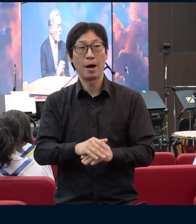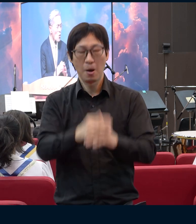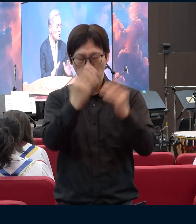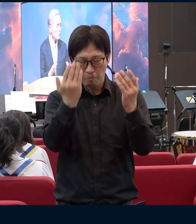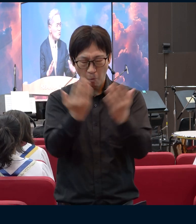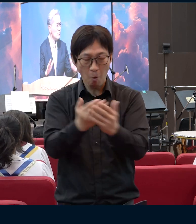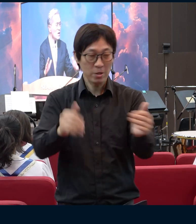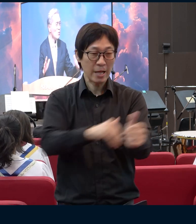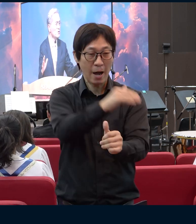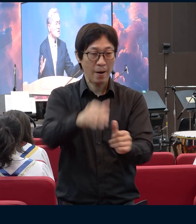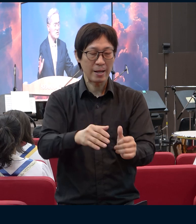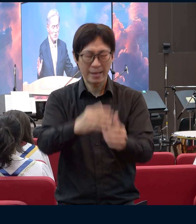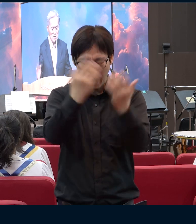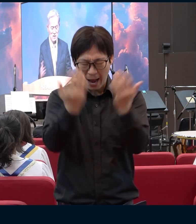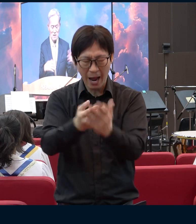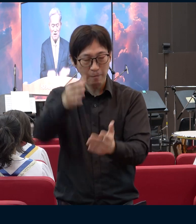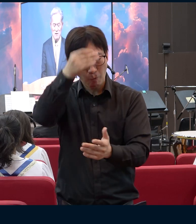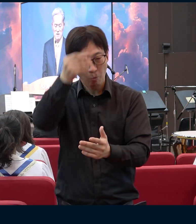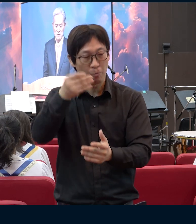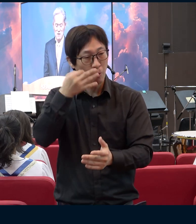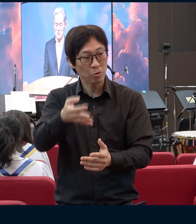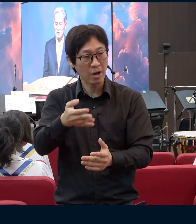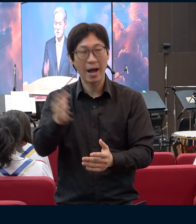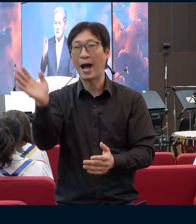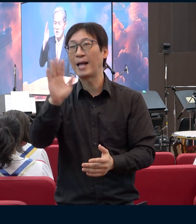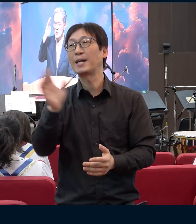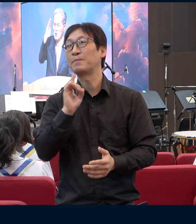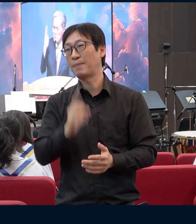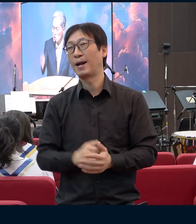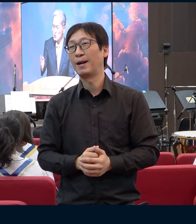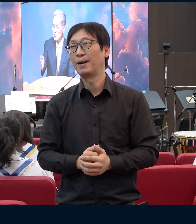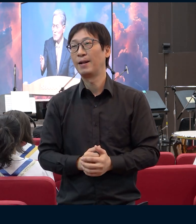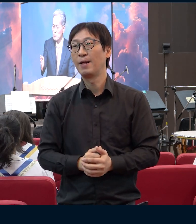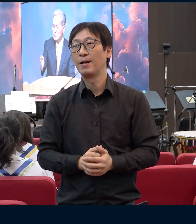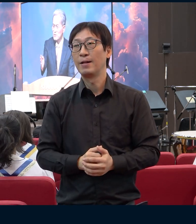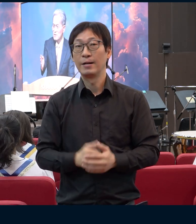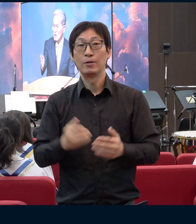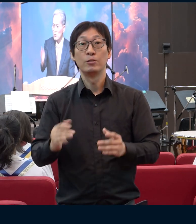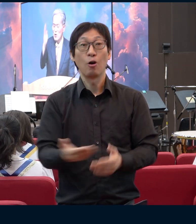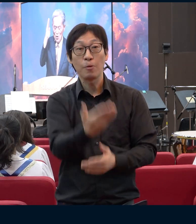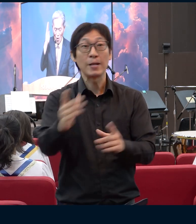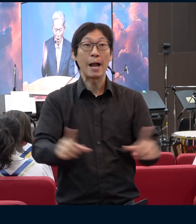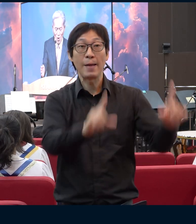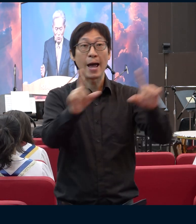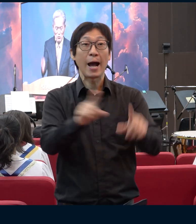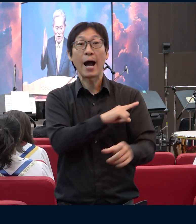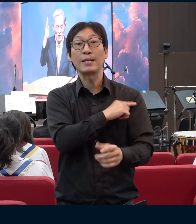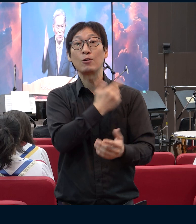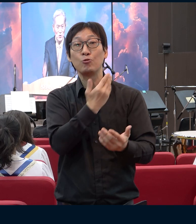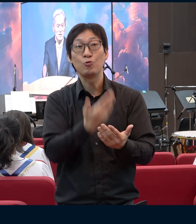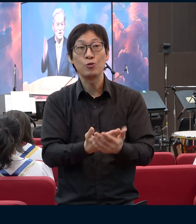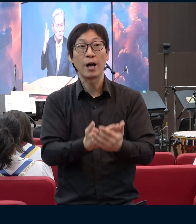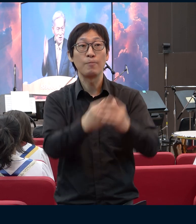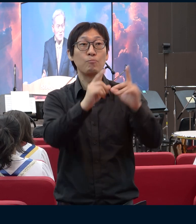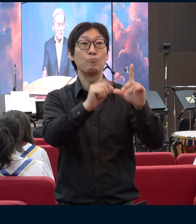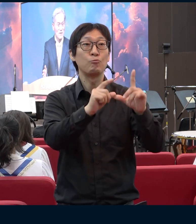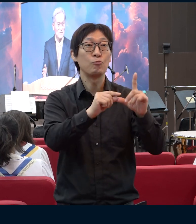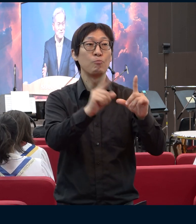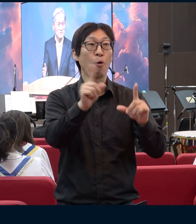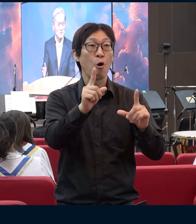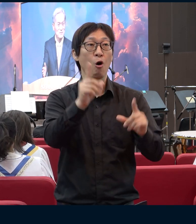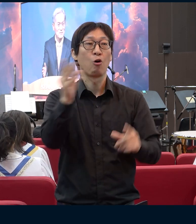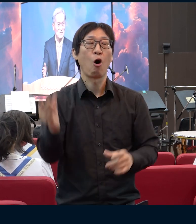삶의 모든 부분의 본이 되신 것이 아니라 우리 삶의 정말 중요한 부분, 바로 거룩의 본이 되신